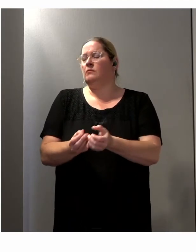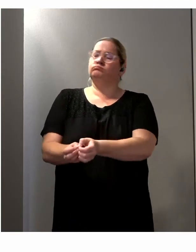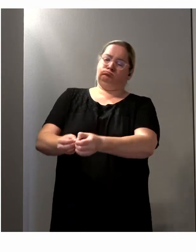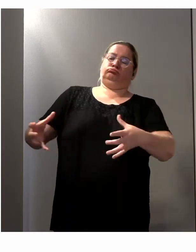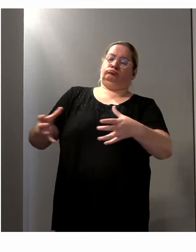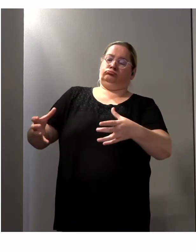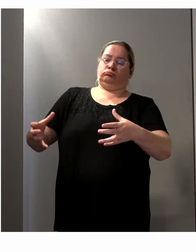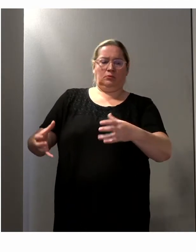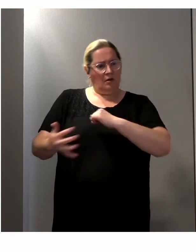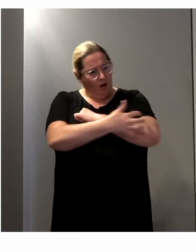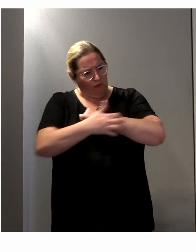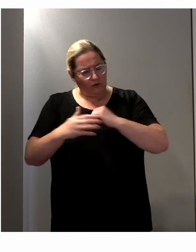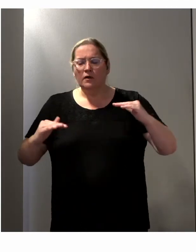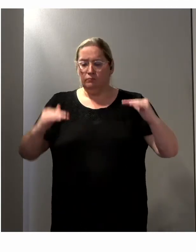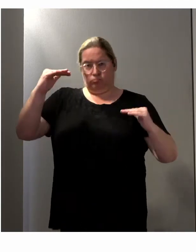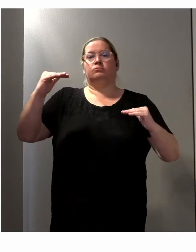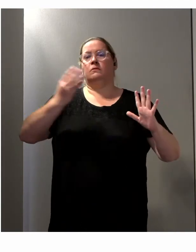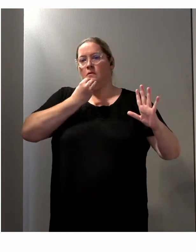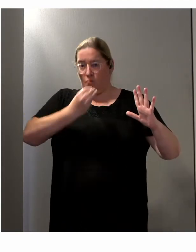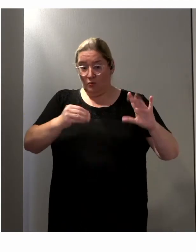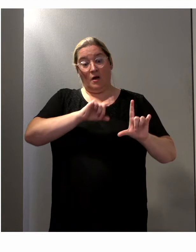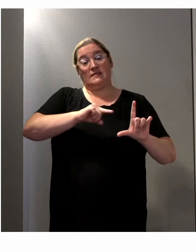la réponse apportée par la statistique.